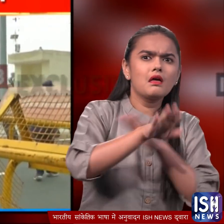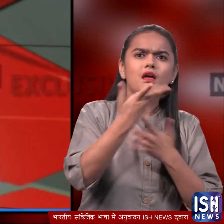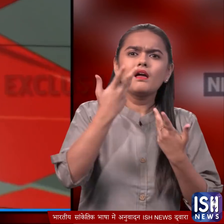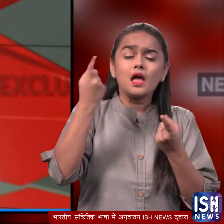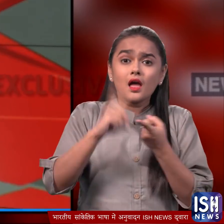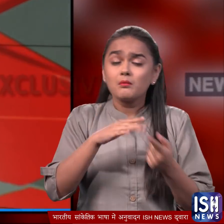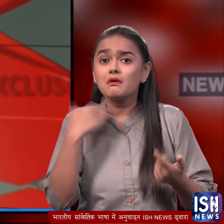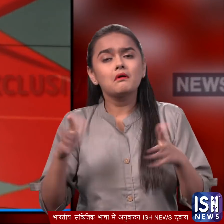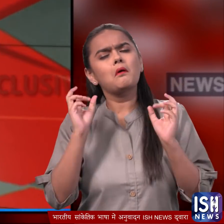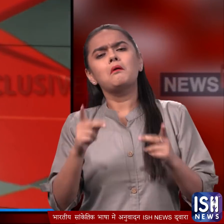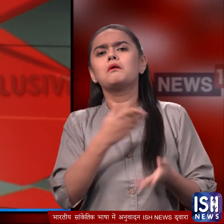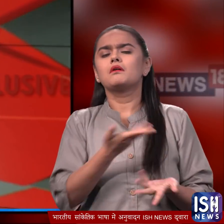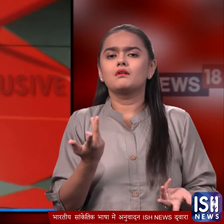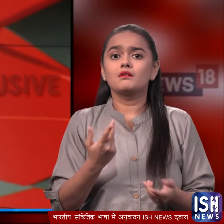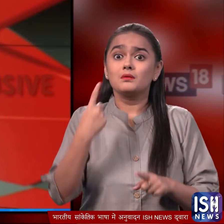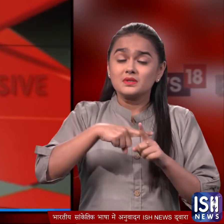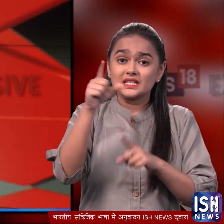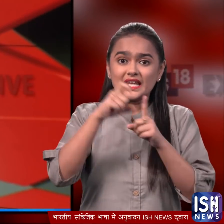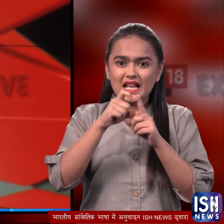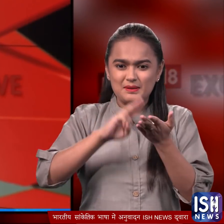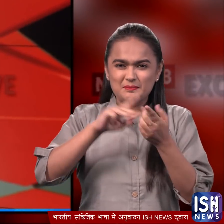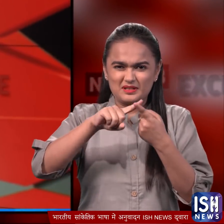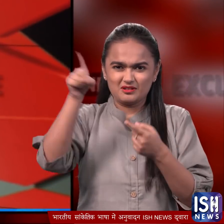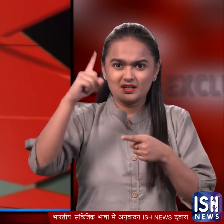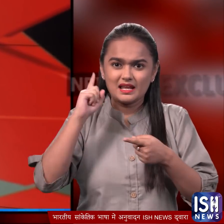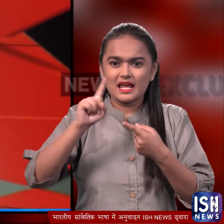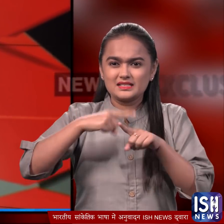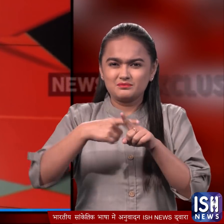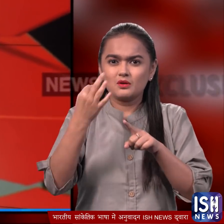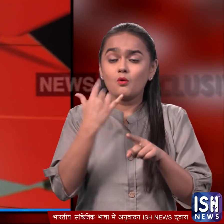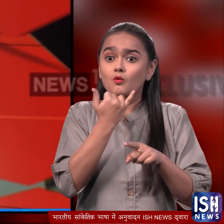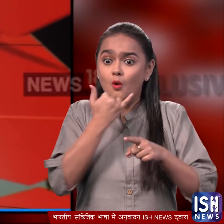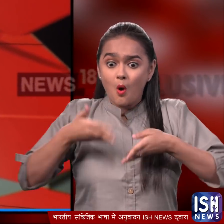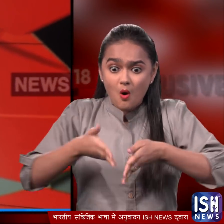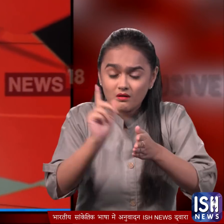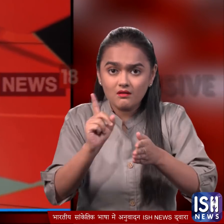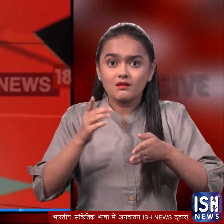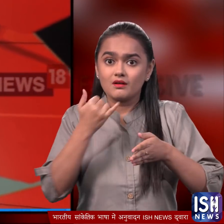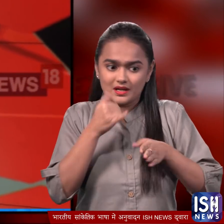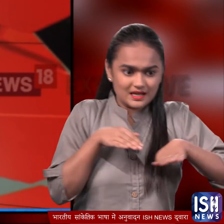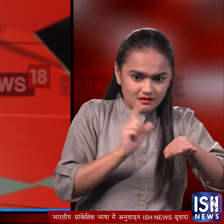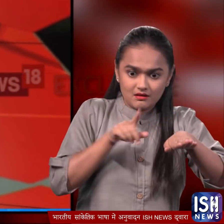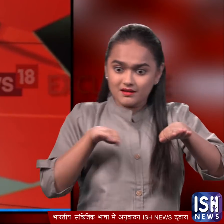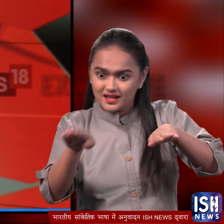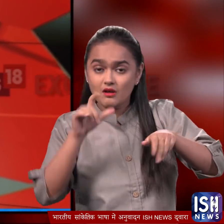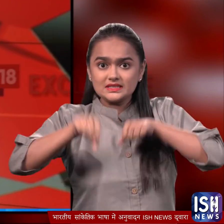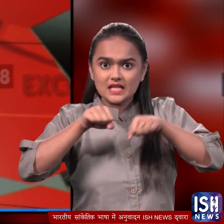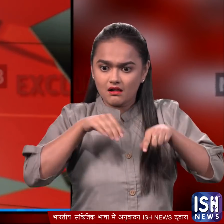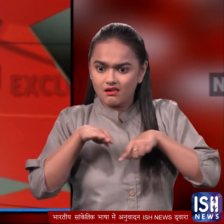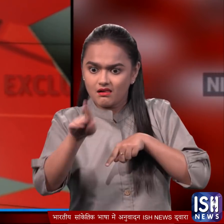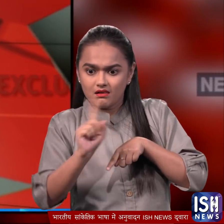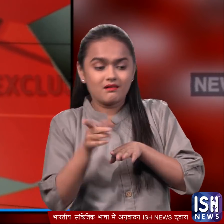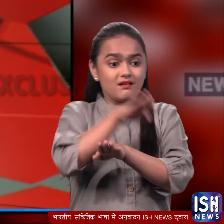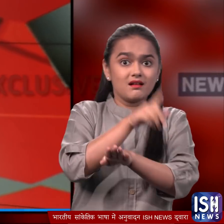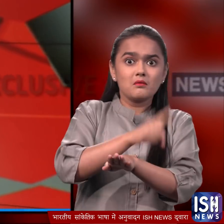हैं। सौगात की एक बात यह कि दिल्ली मेरठ एक्सप्रेसवे पर गलत दिशा में गाड़ियां दौड़ाना और गलत लेन में ट्रैक्टर, मोटरसाइकिल चलाने की लोगों